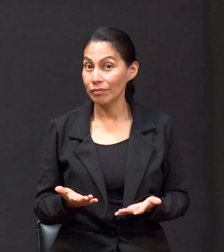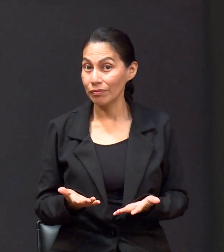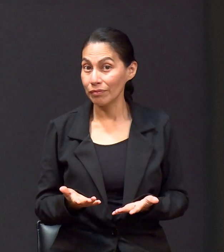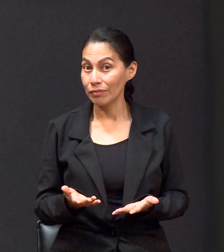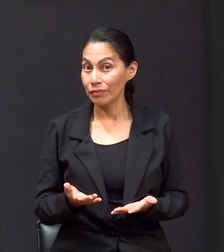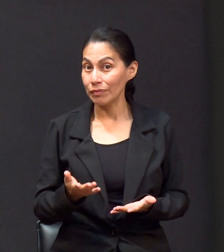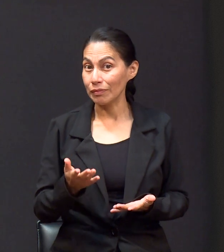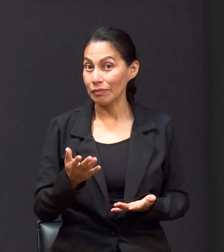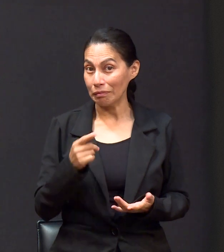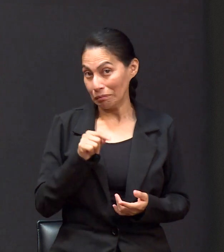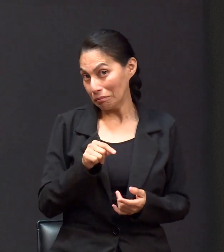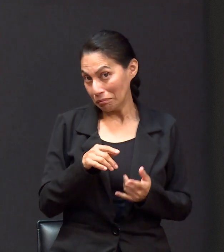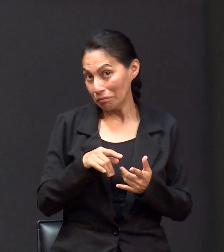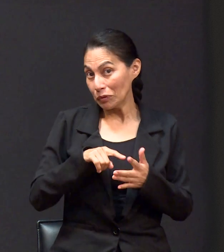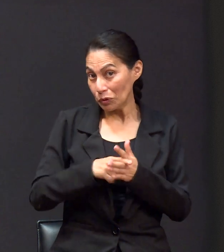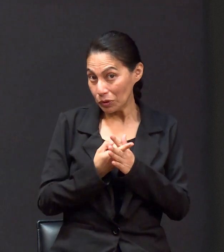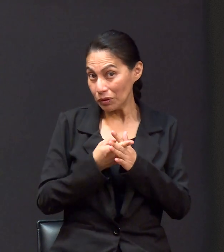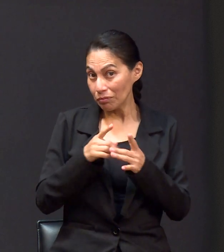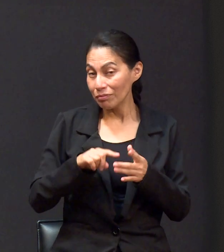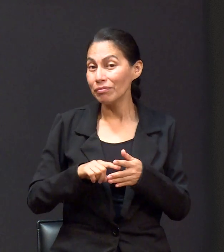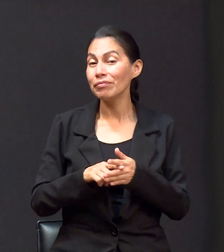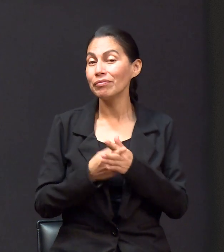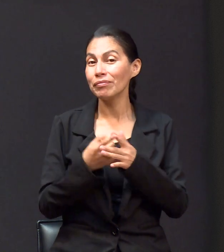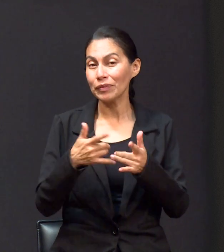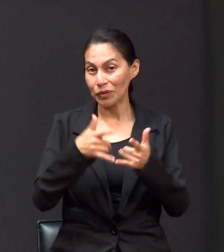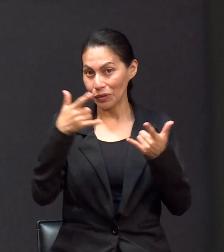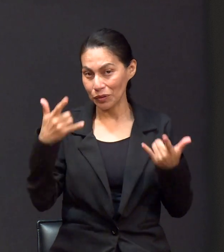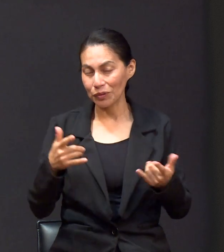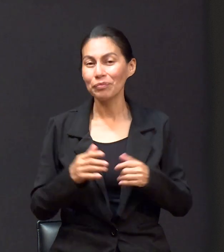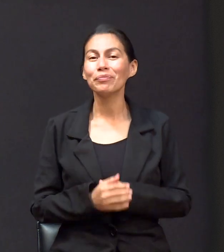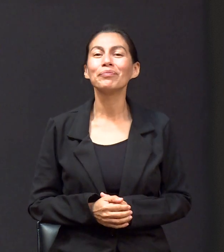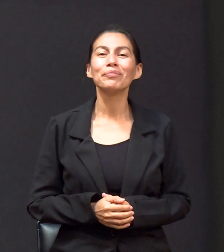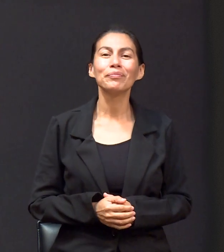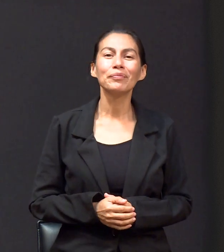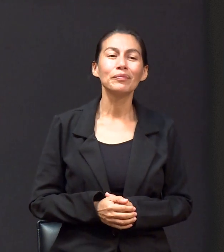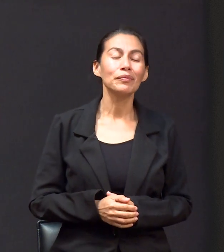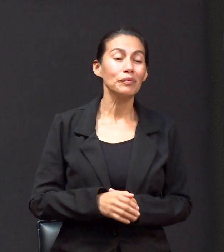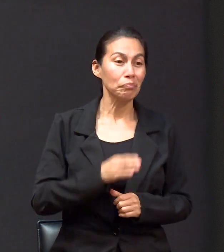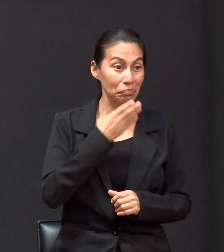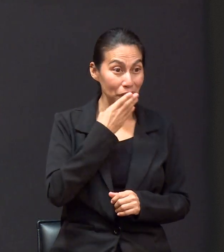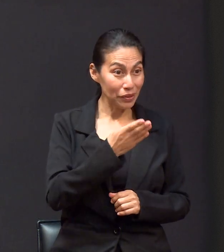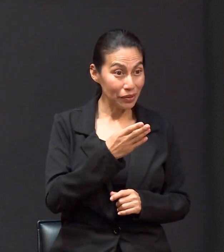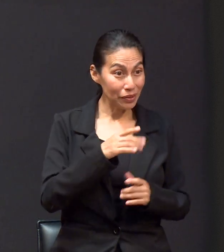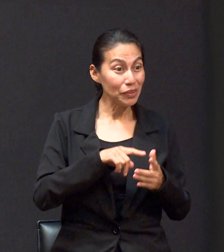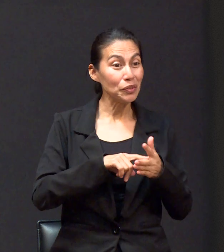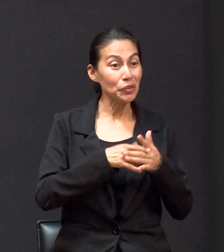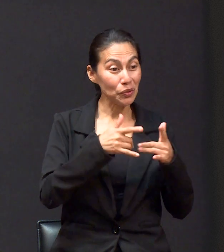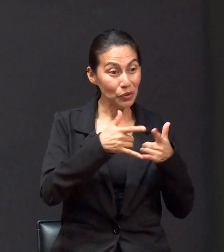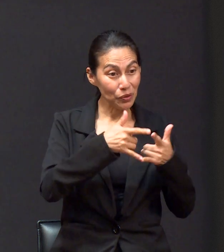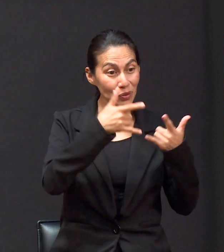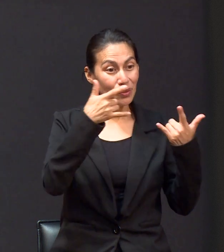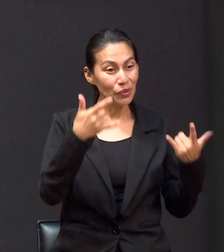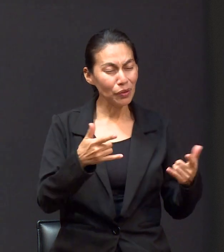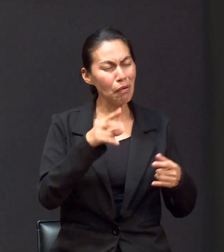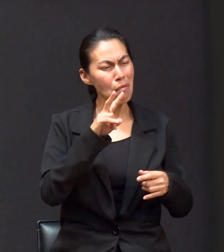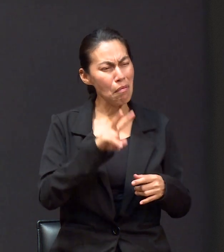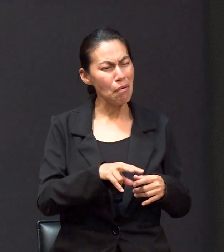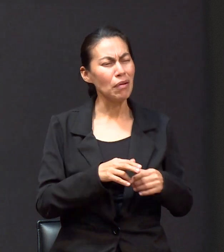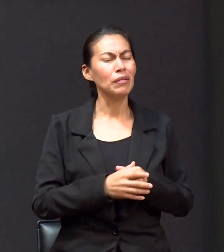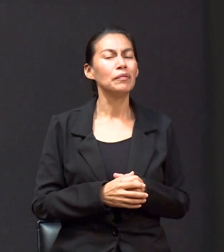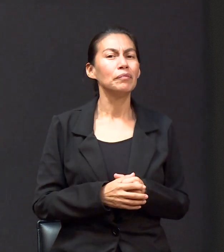Y pues la historia empieza ahí. Muy bien, es una historia